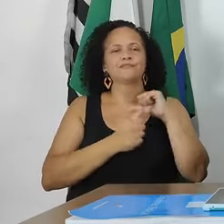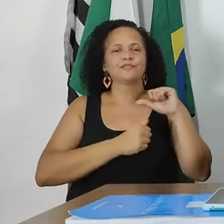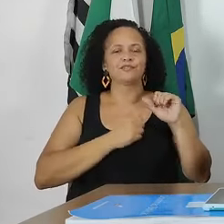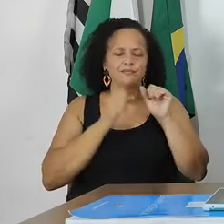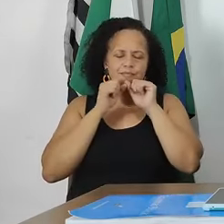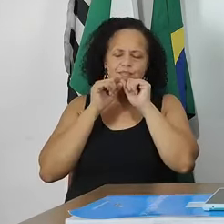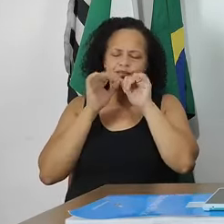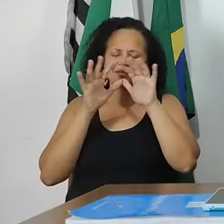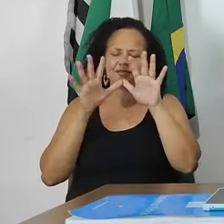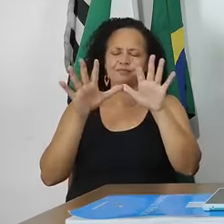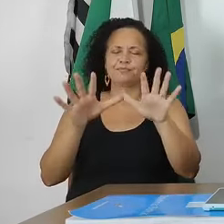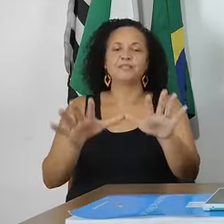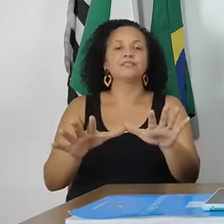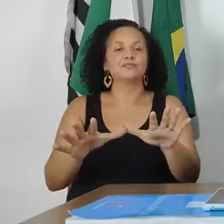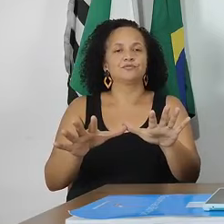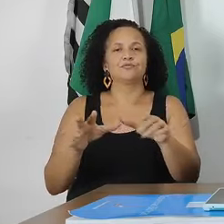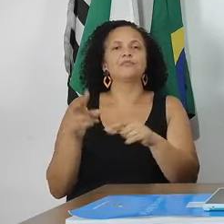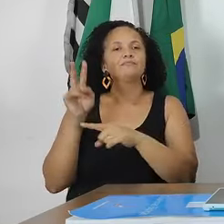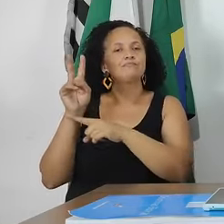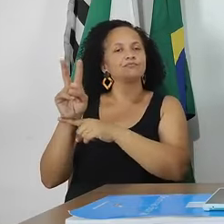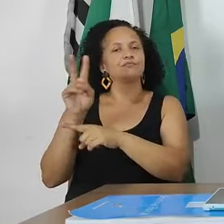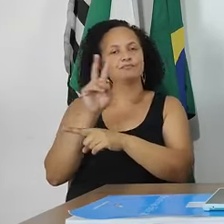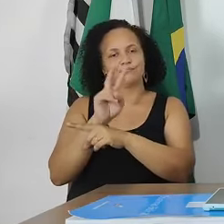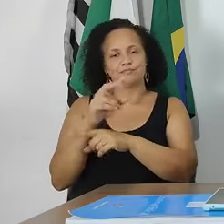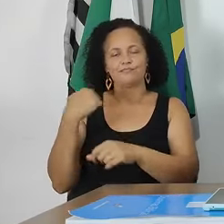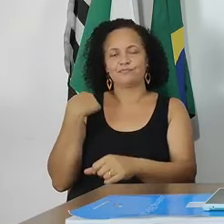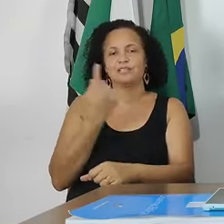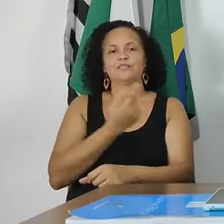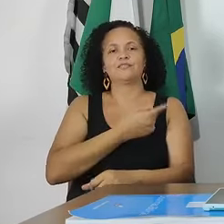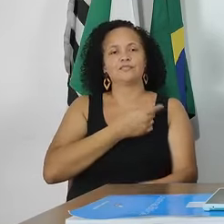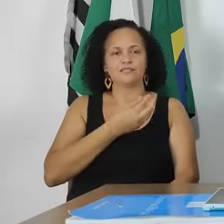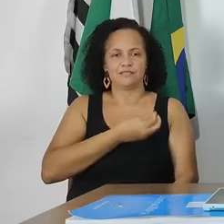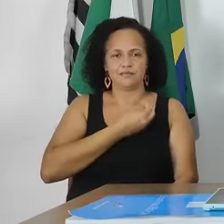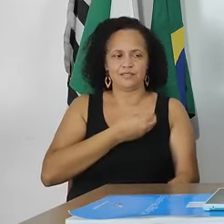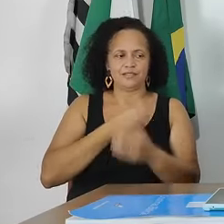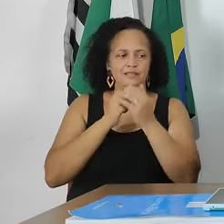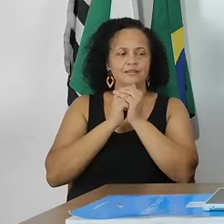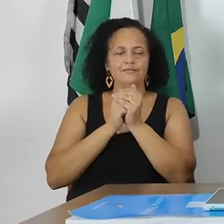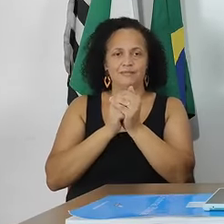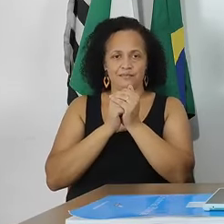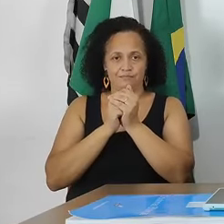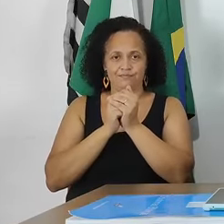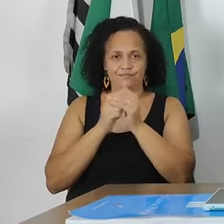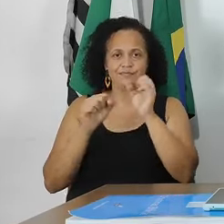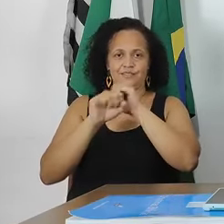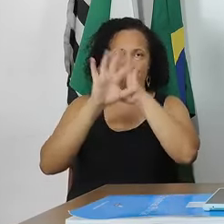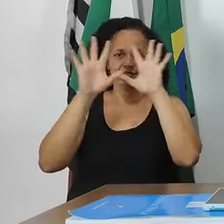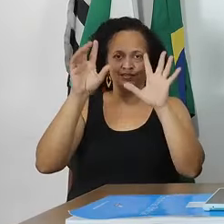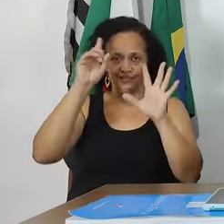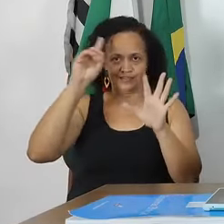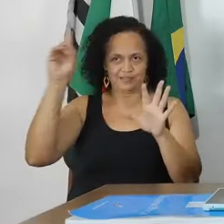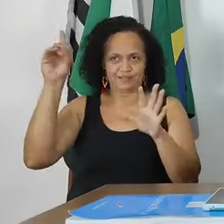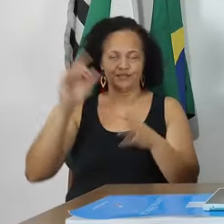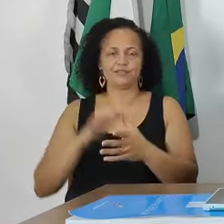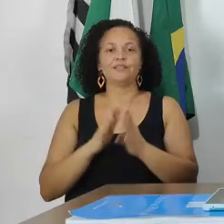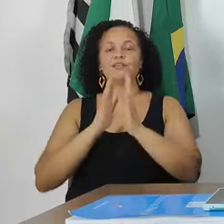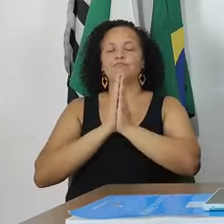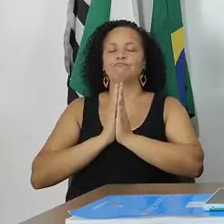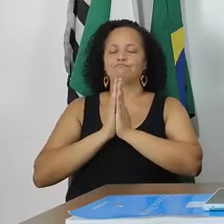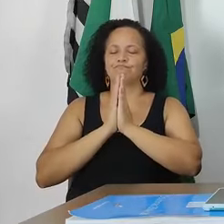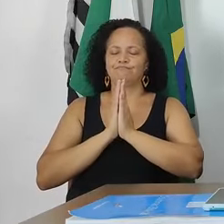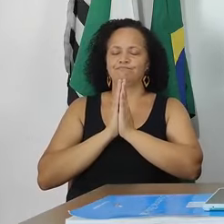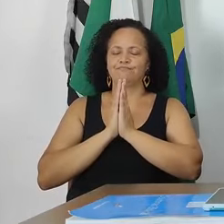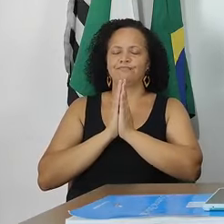bênção, traz proteção para nossas vidas. Amém? Glória a Deus. Vamos orar e encerrar. Que Deus